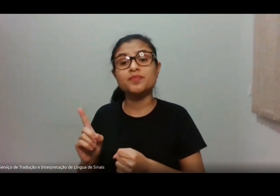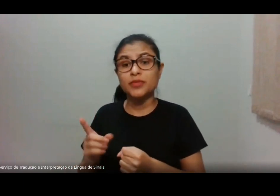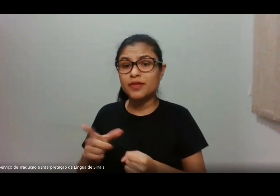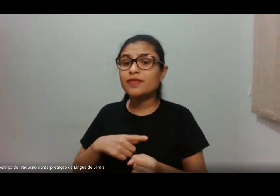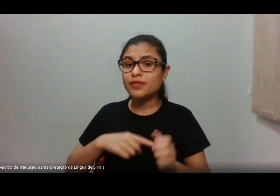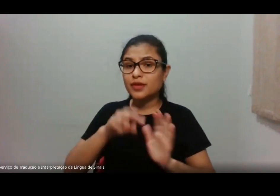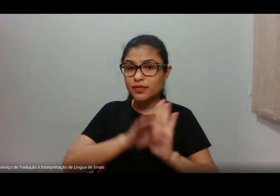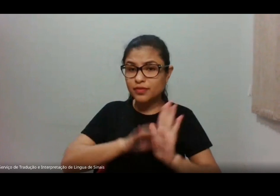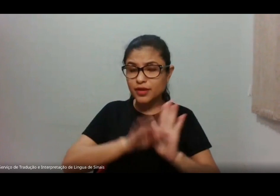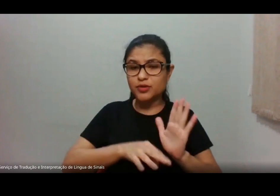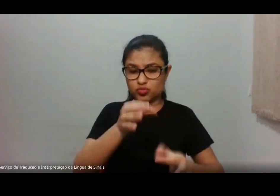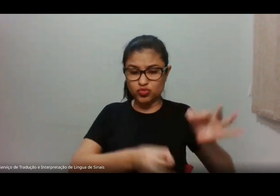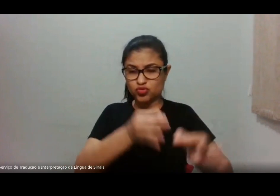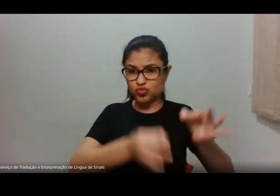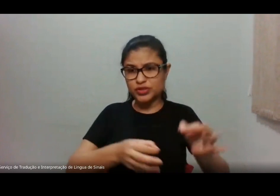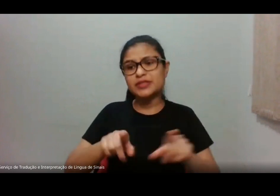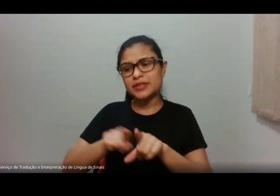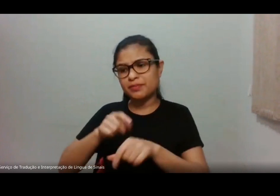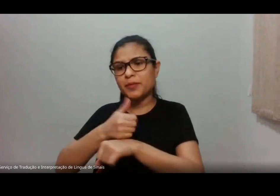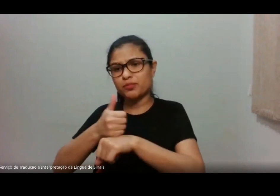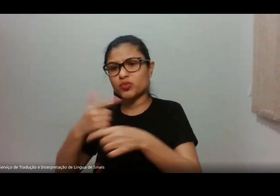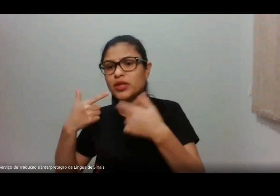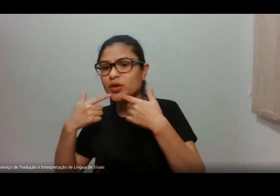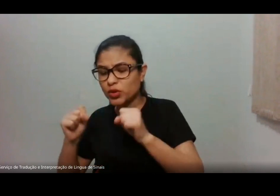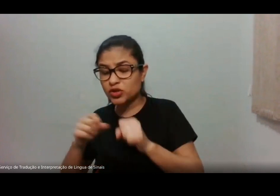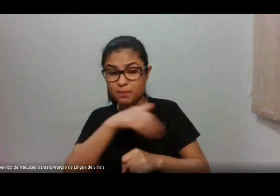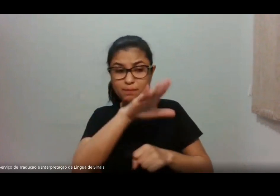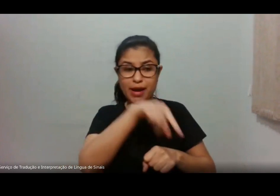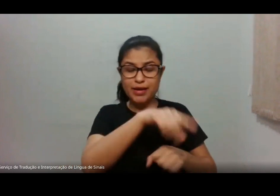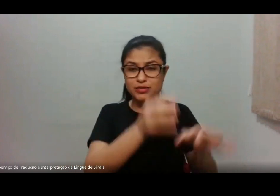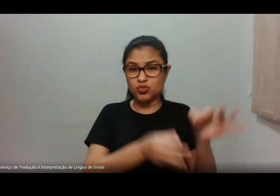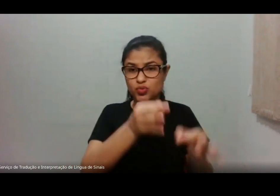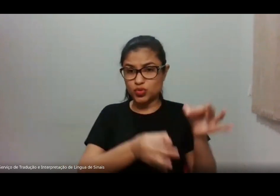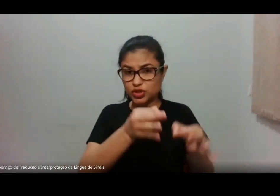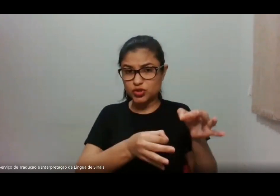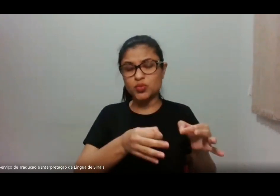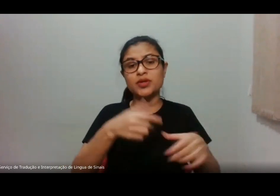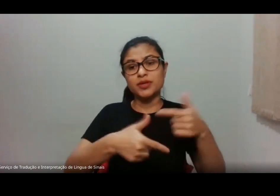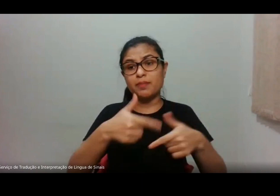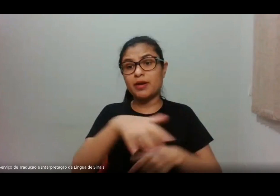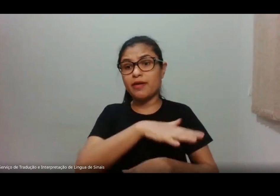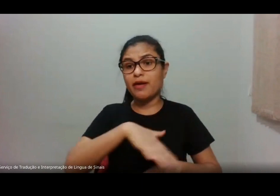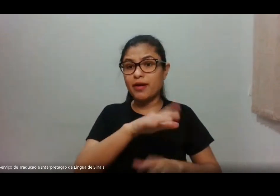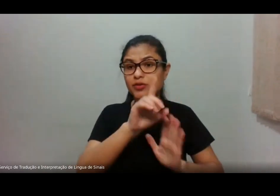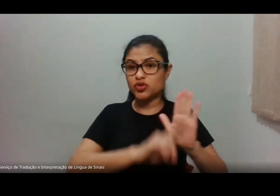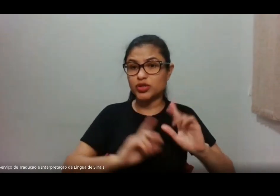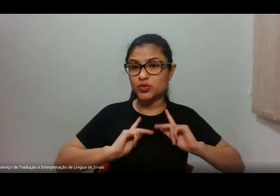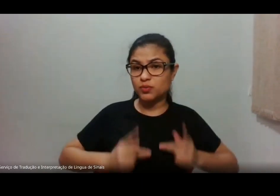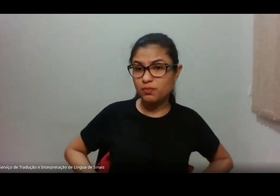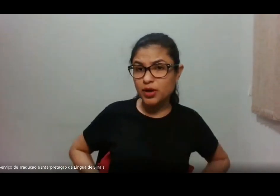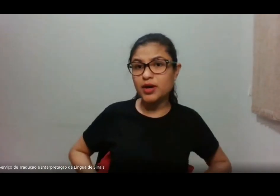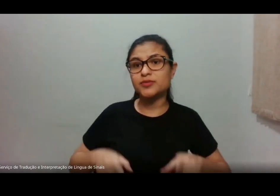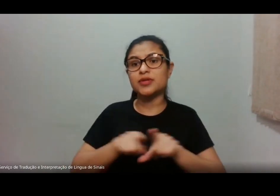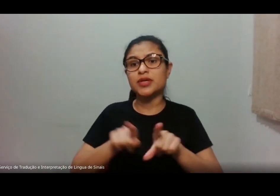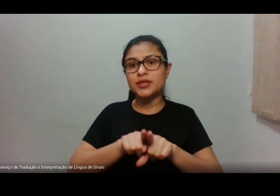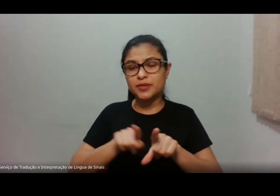de juristas, e de linguistas, mas mais de juristas. Gente que trabalha no campo dos direitos humanos e no